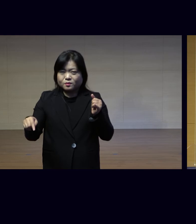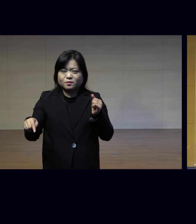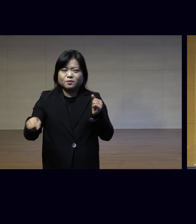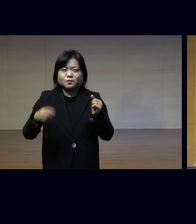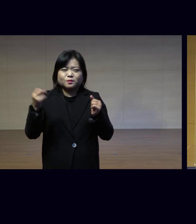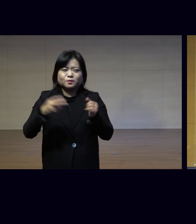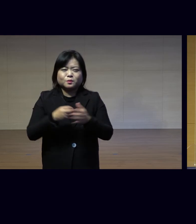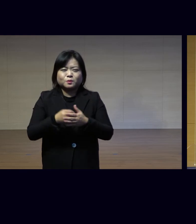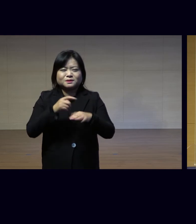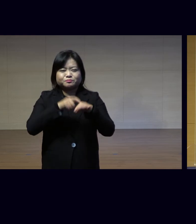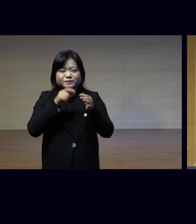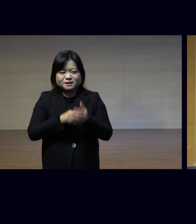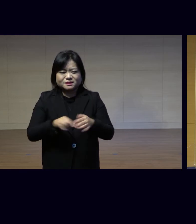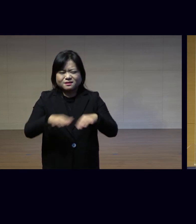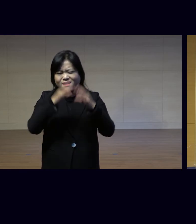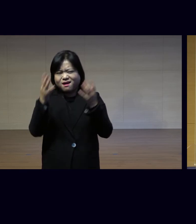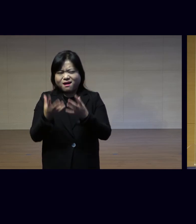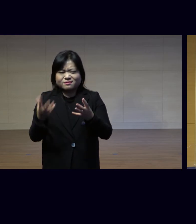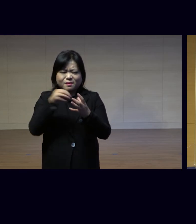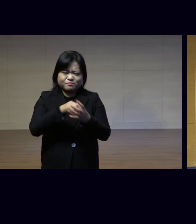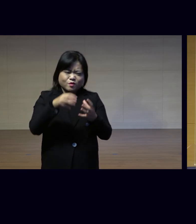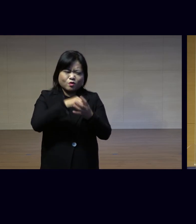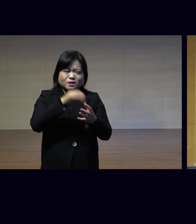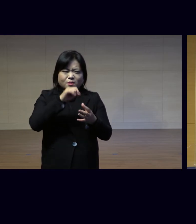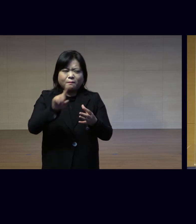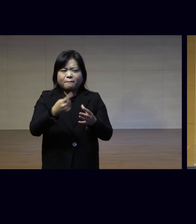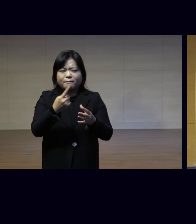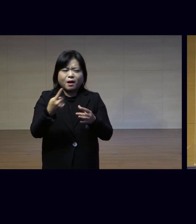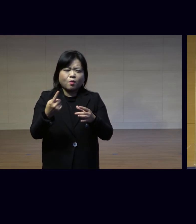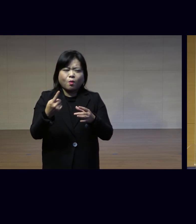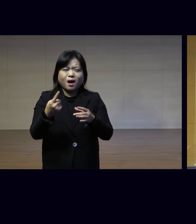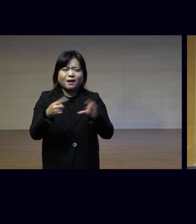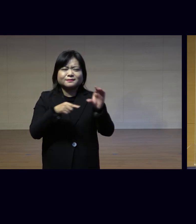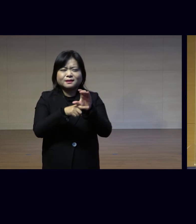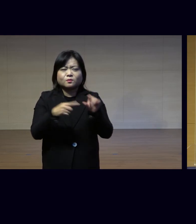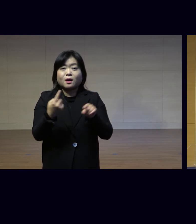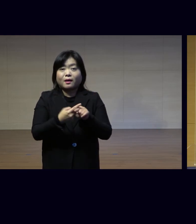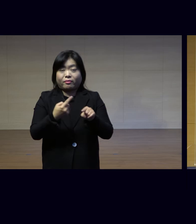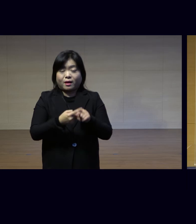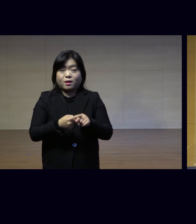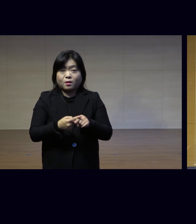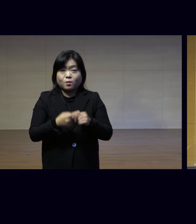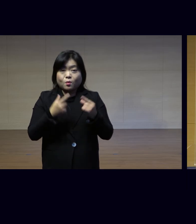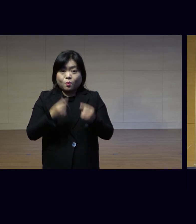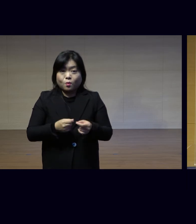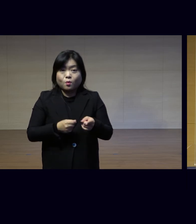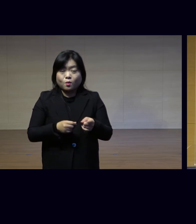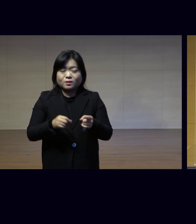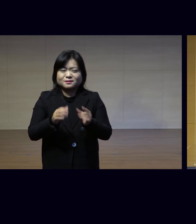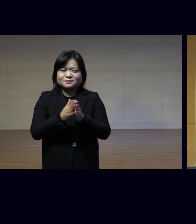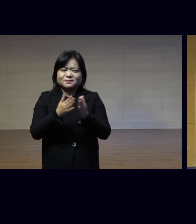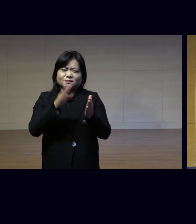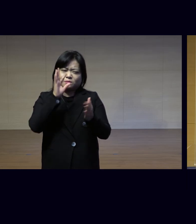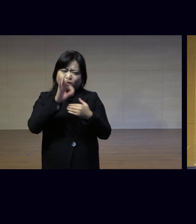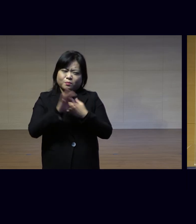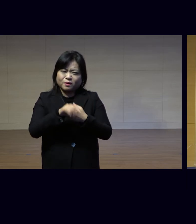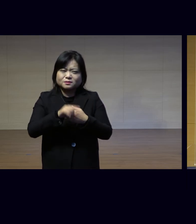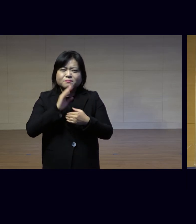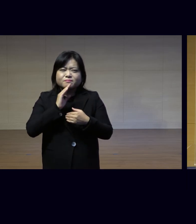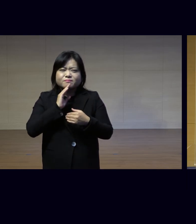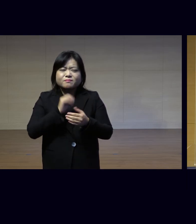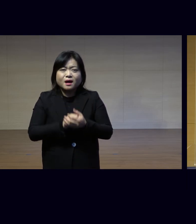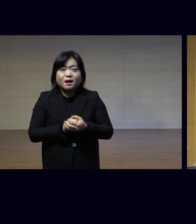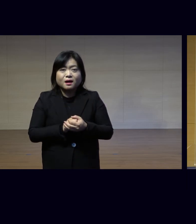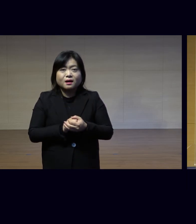그다음에 이제 심리, 이 모든 것이 담겨 있는 백과사전이라 마치 요술 만화경처럼 이 사람의 책을 이렇게 보면 정말 그 시대가